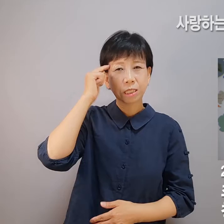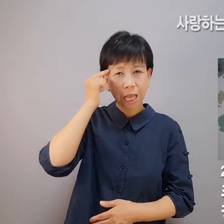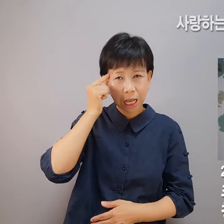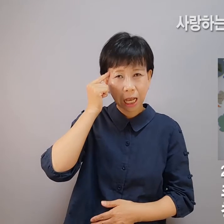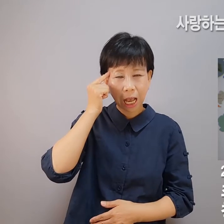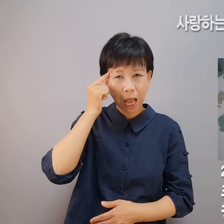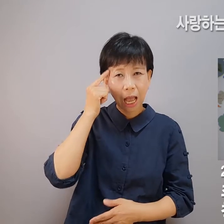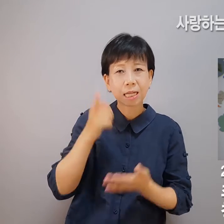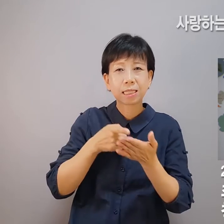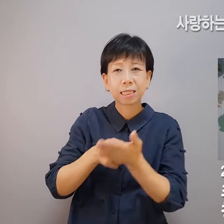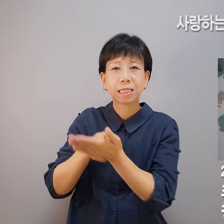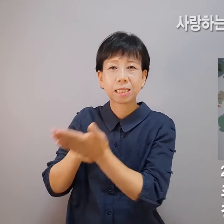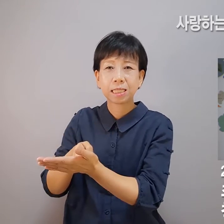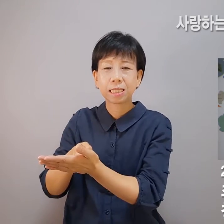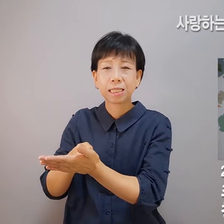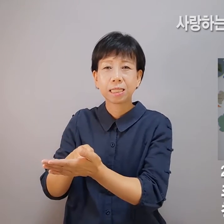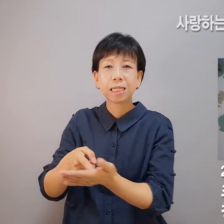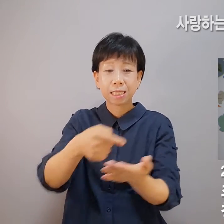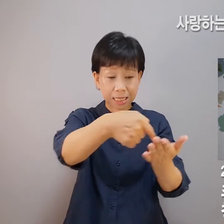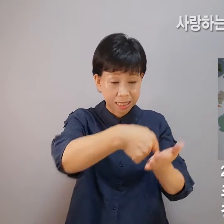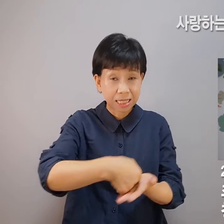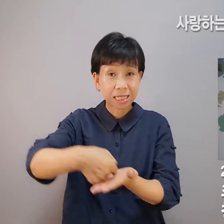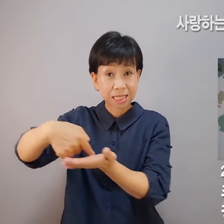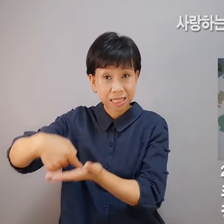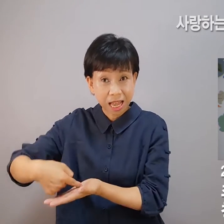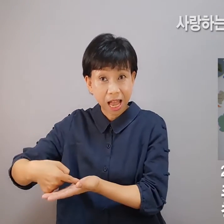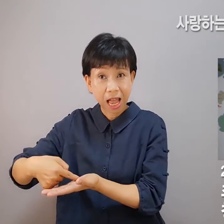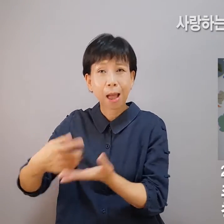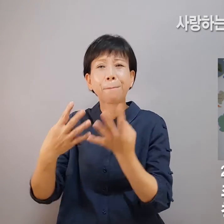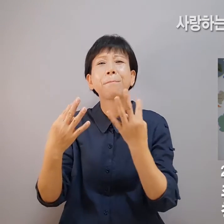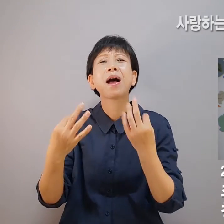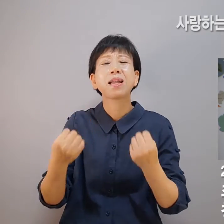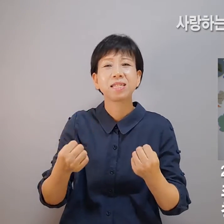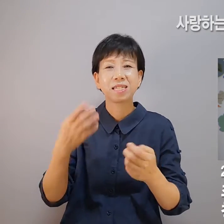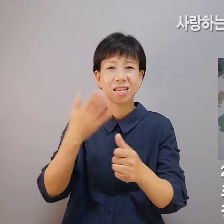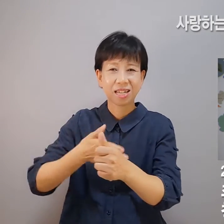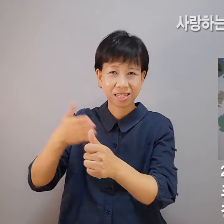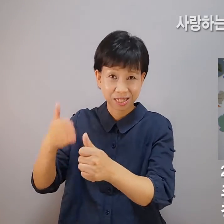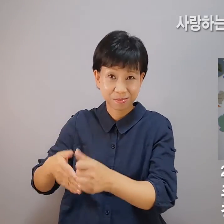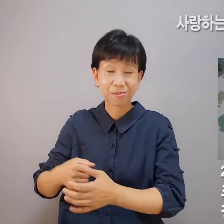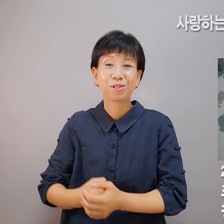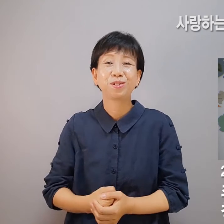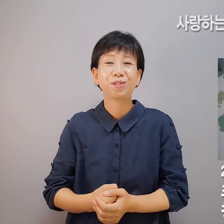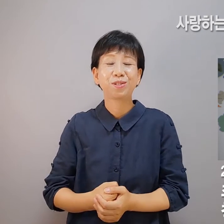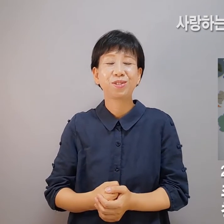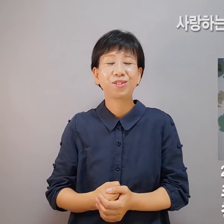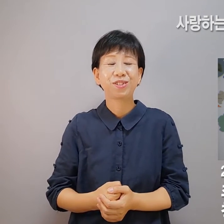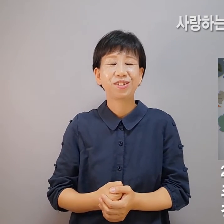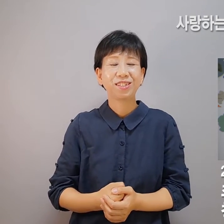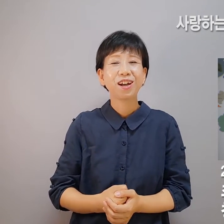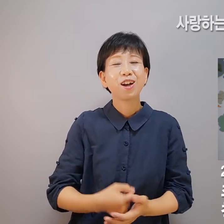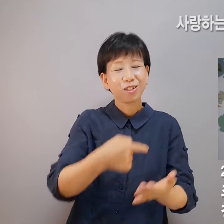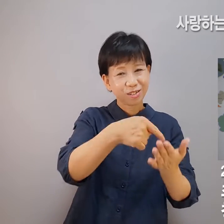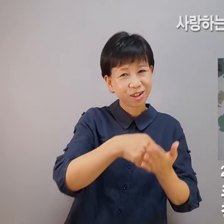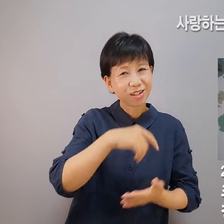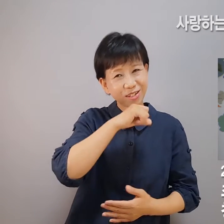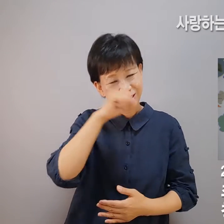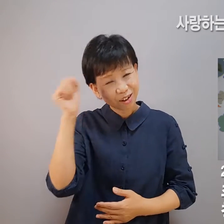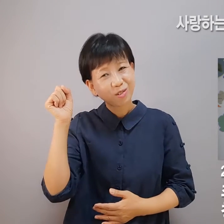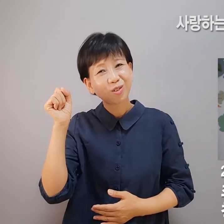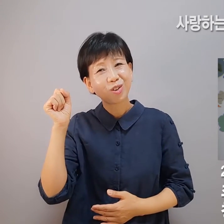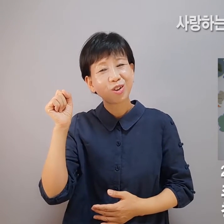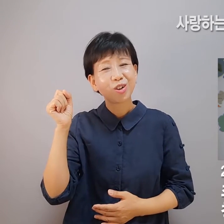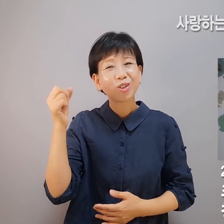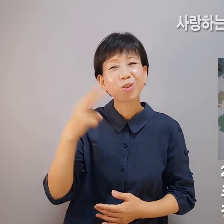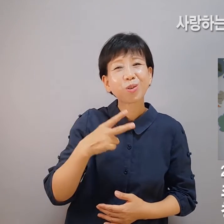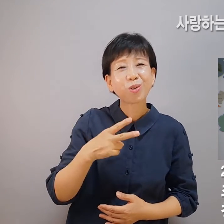통하여서 좋은 의견 많이 내세요. 또 그 의견들이 그대로 잘 반영되기도 하고 또 시기상조라 아직은 좀